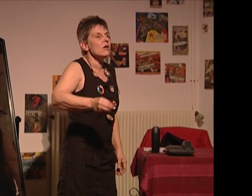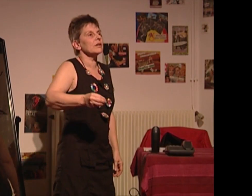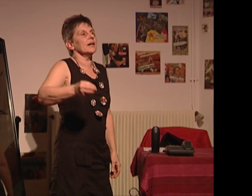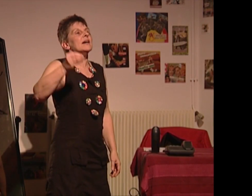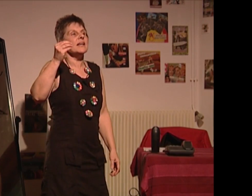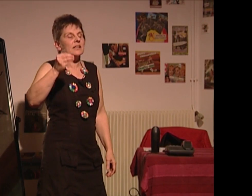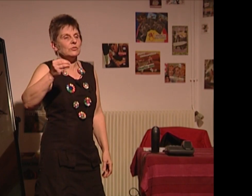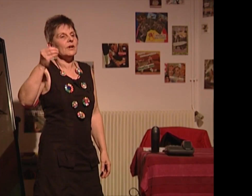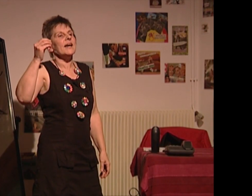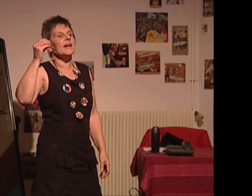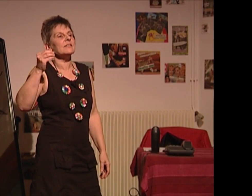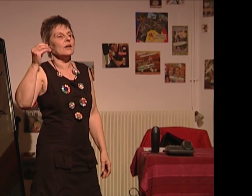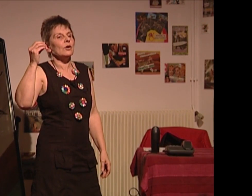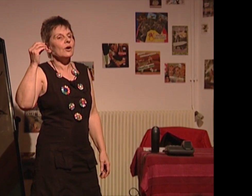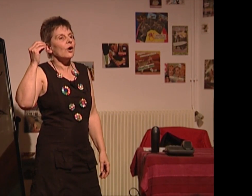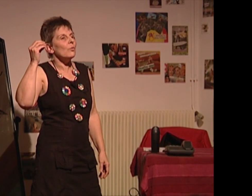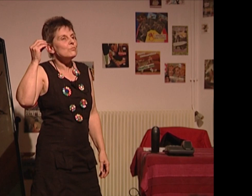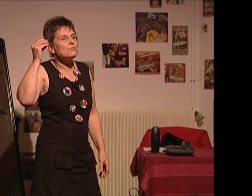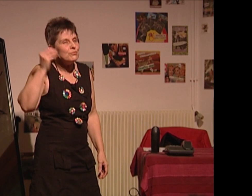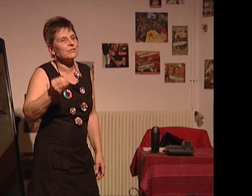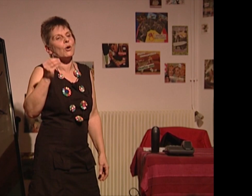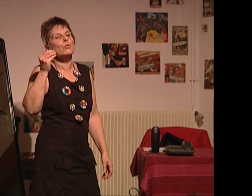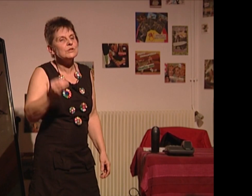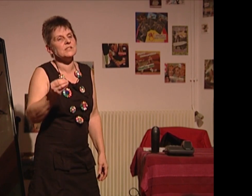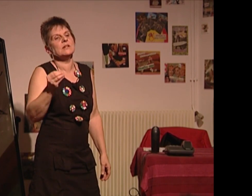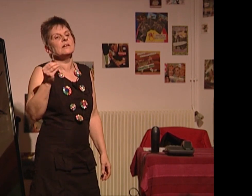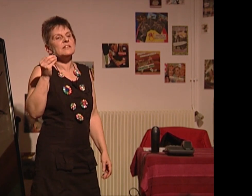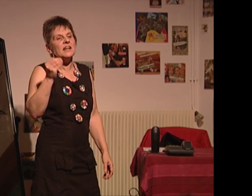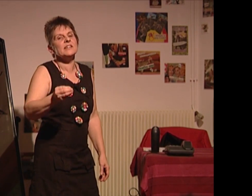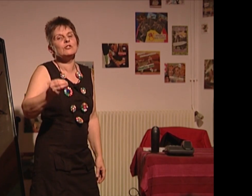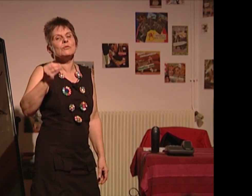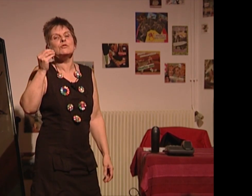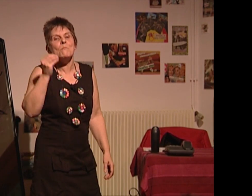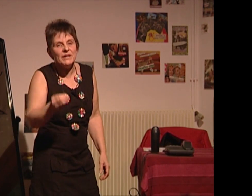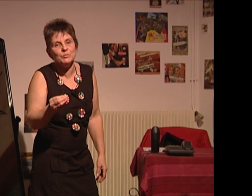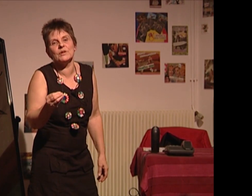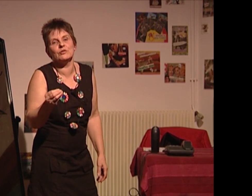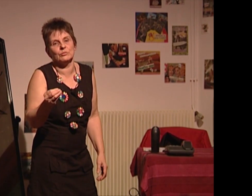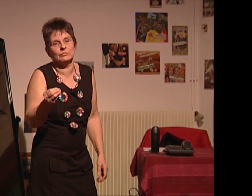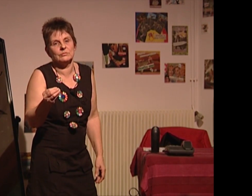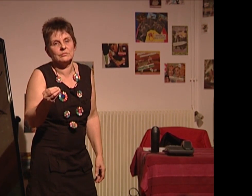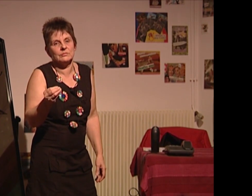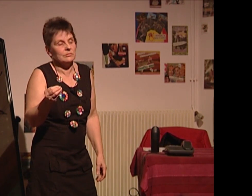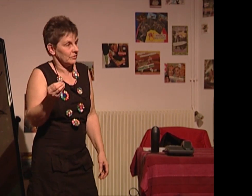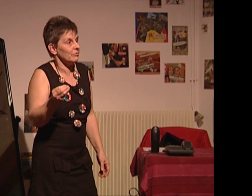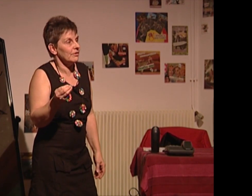langue, l'écriture est un puissant outil d'aliénation et de manipulation. Ça, vous l'avez